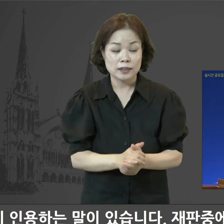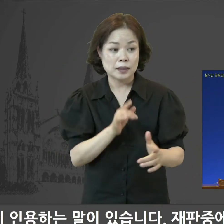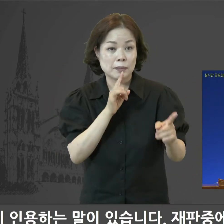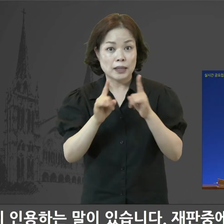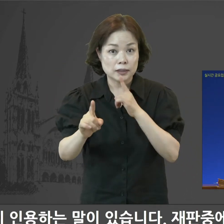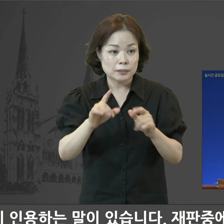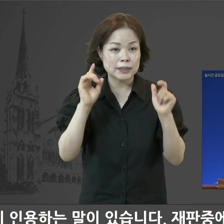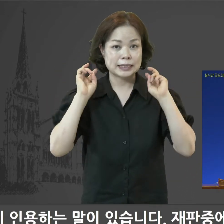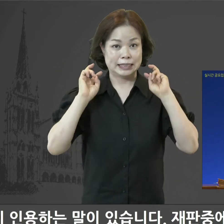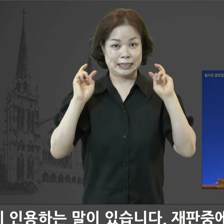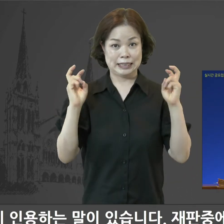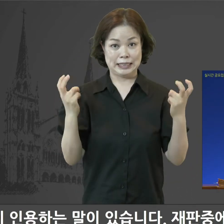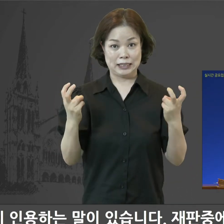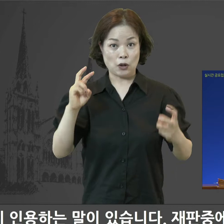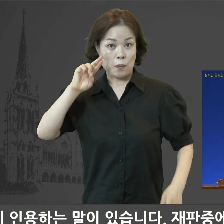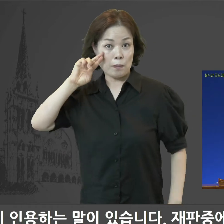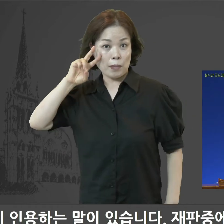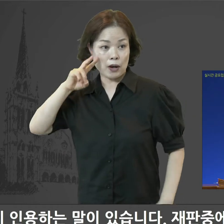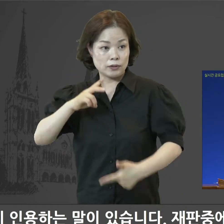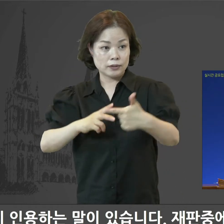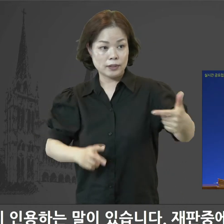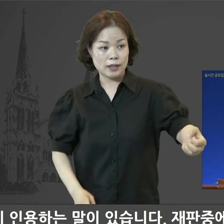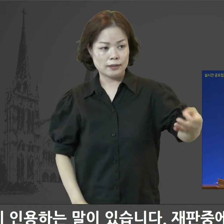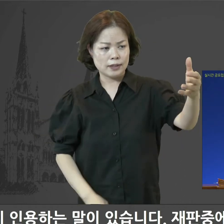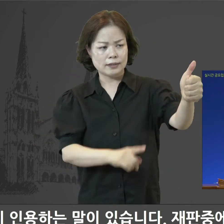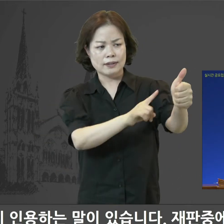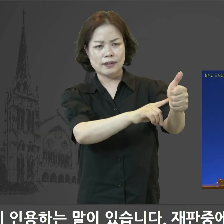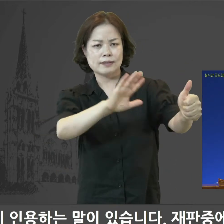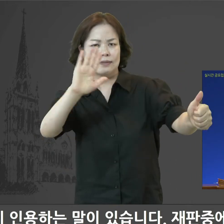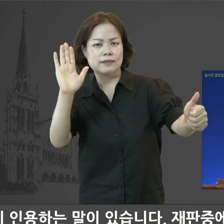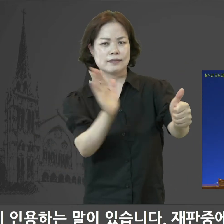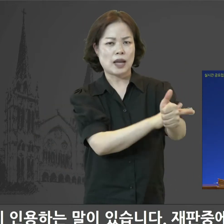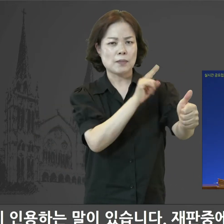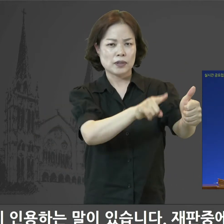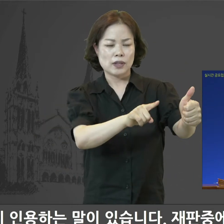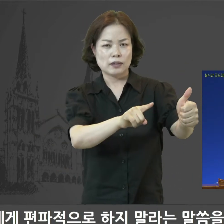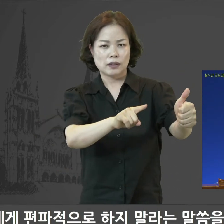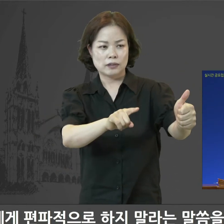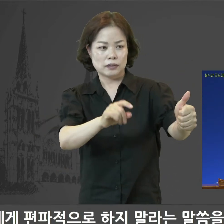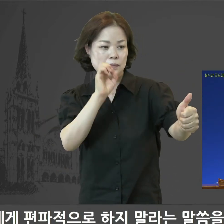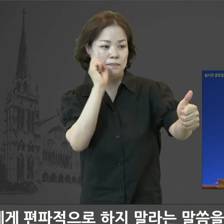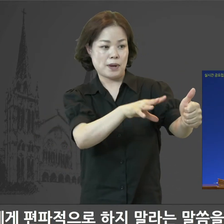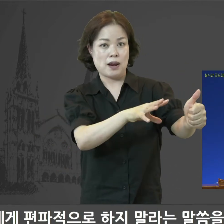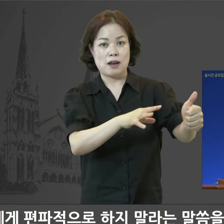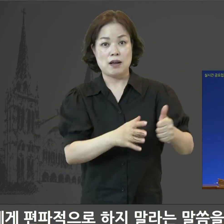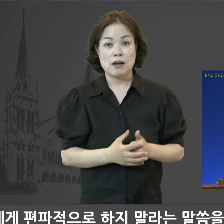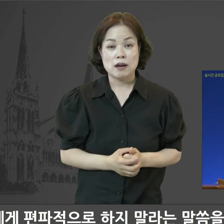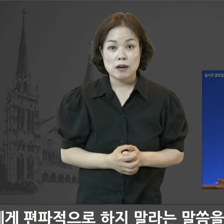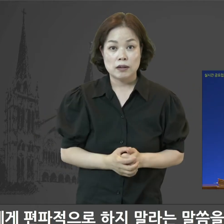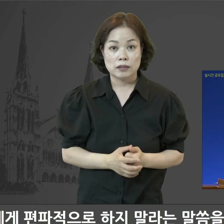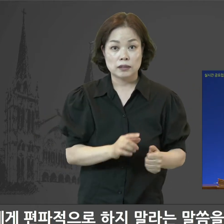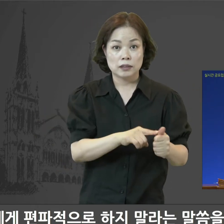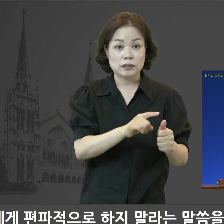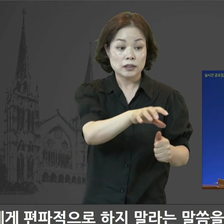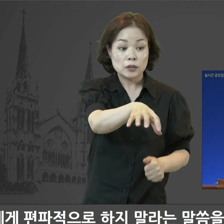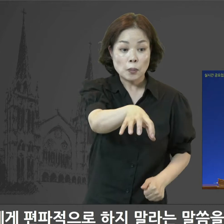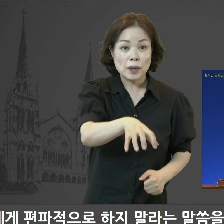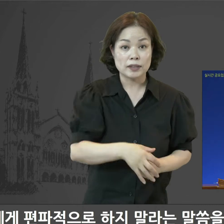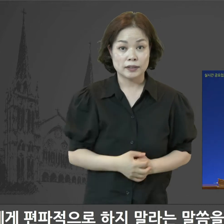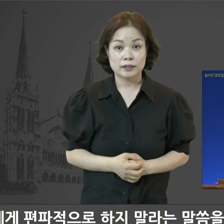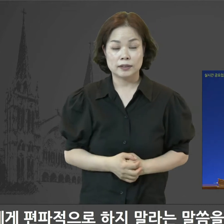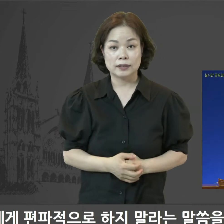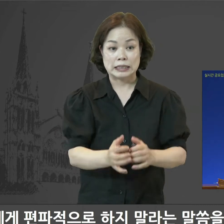말씀을 인용해서 바울은 대제사장이 잘못됐다는 것을 보여주는 거죠. 그랬더니 이제 옆에